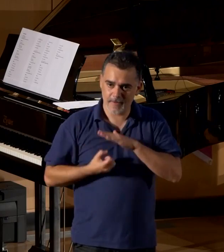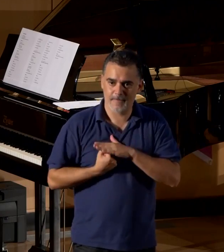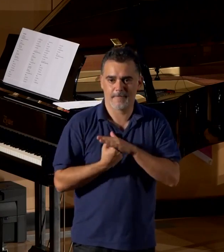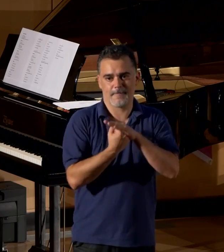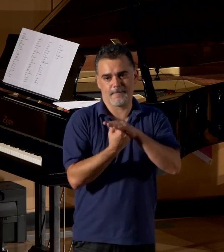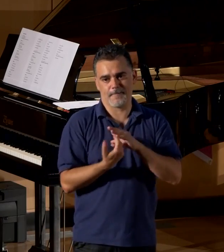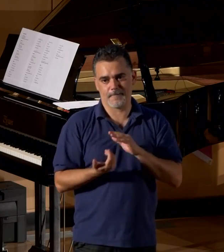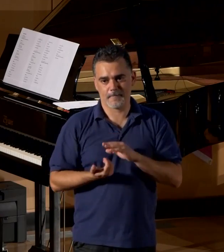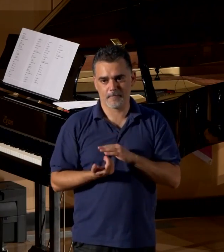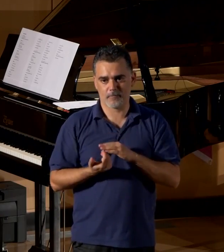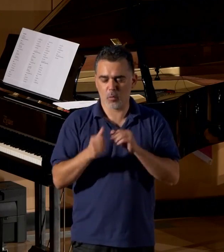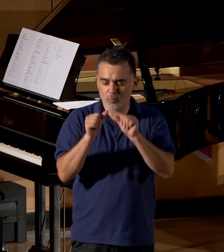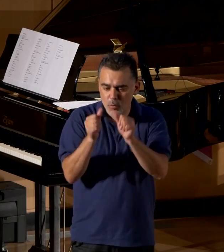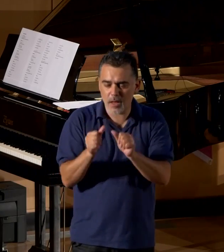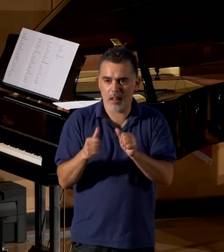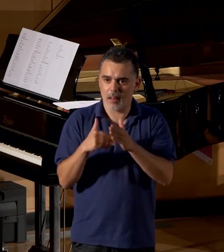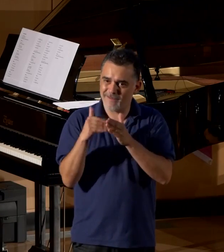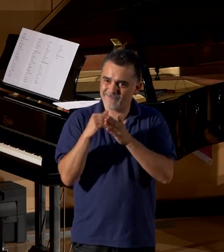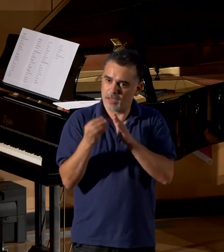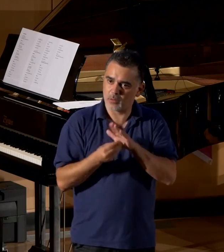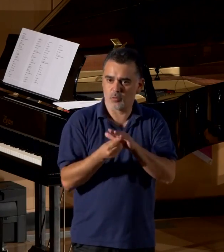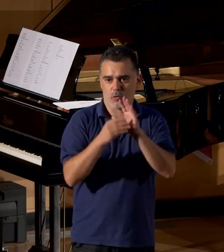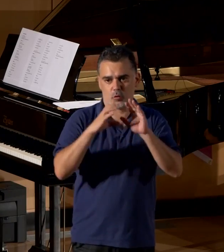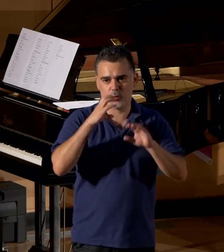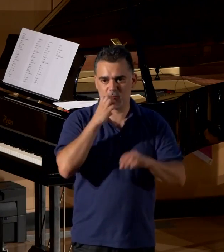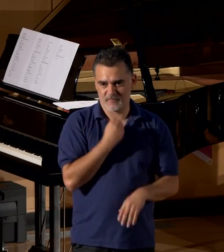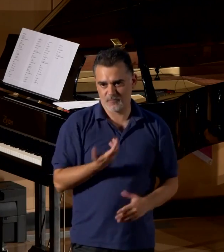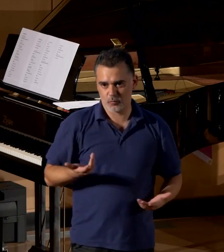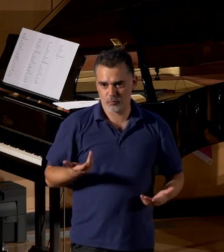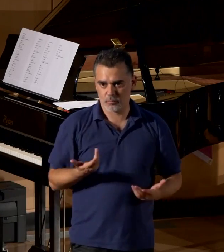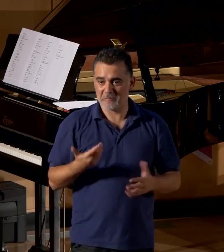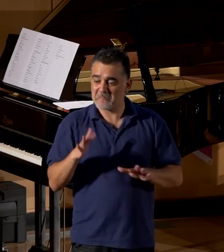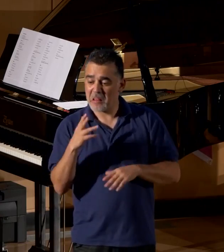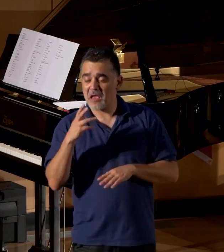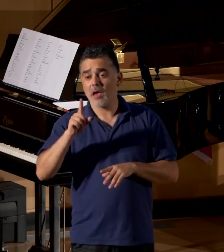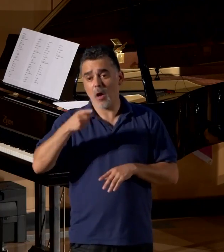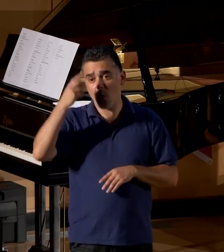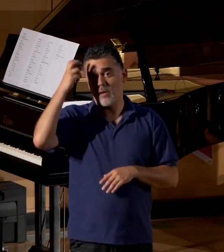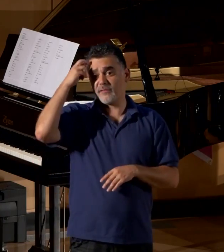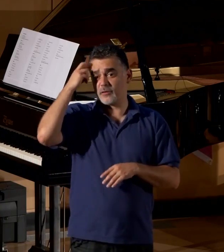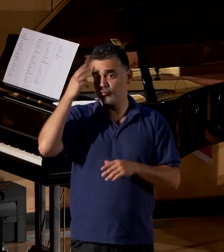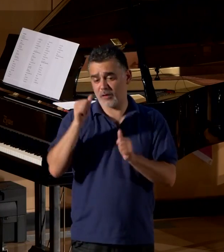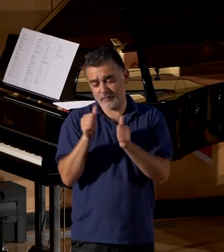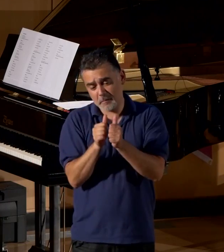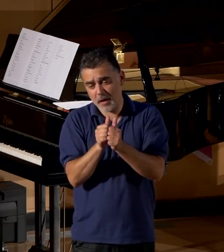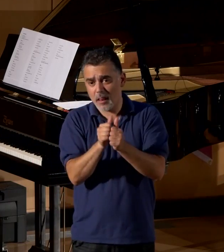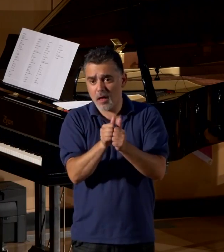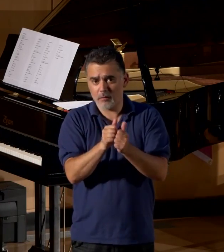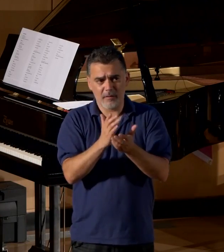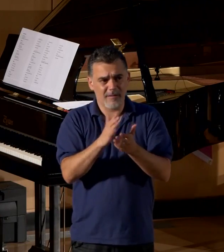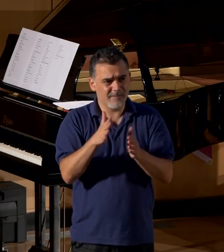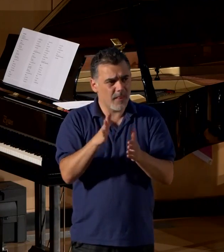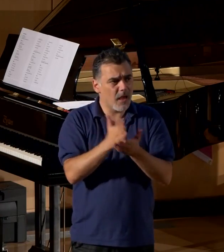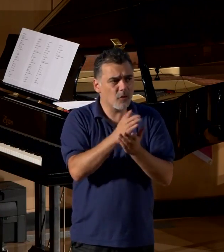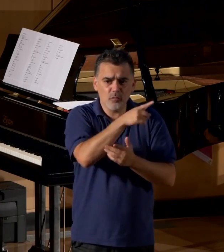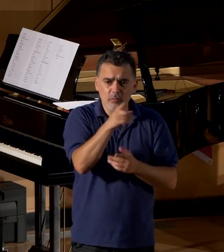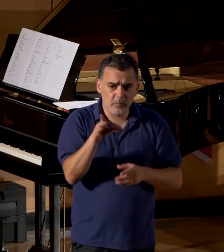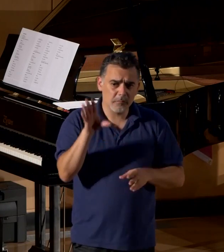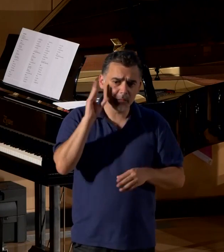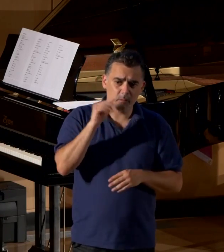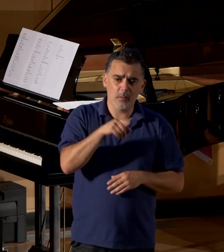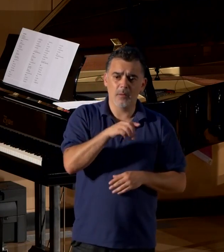bestärken, indem wir auch Modelle mit unterstützen oder vielleicht wissenschaftlich begleiten. Es hat sich wahrscheinlich rumgesprochen, das WIR-Zentrum